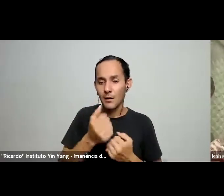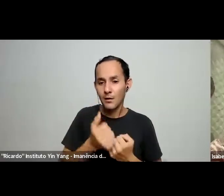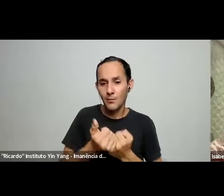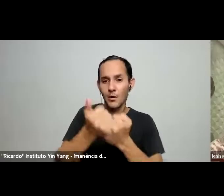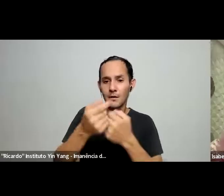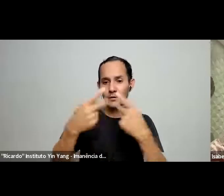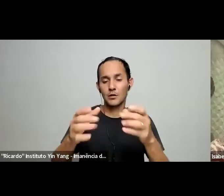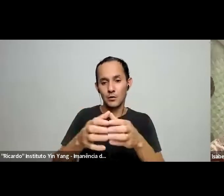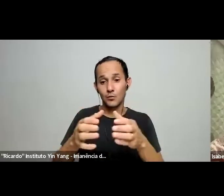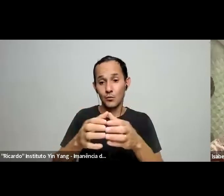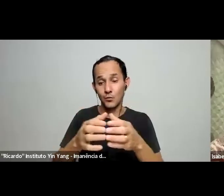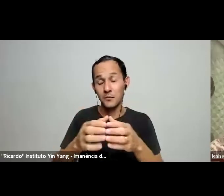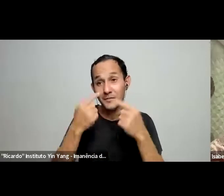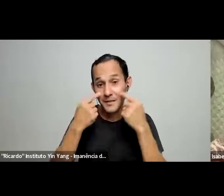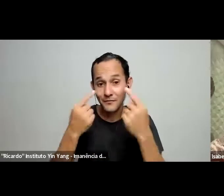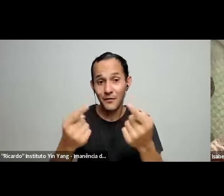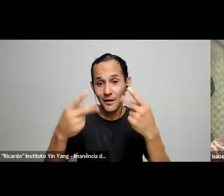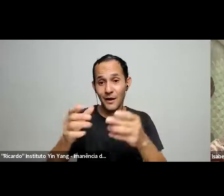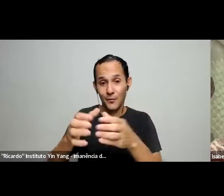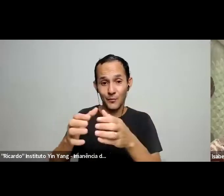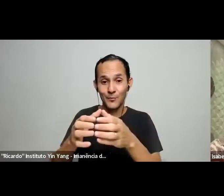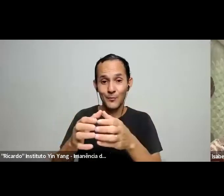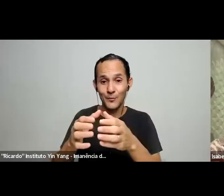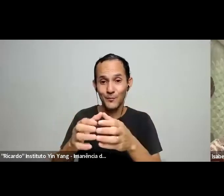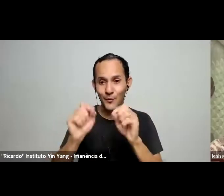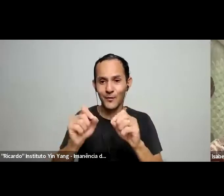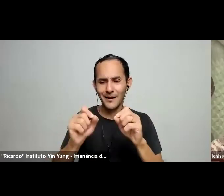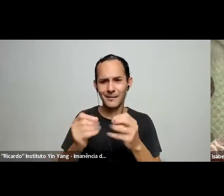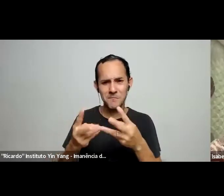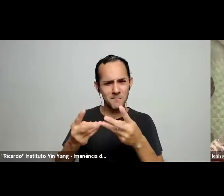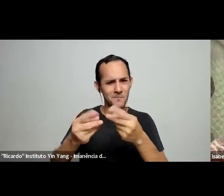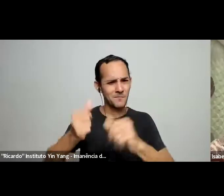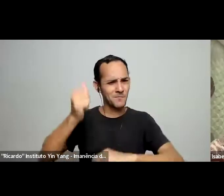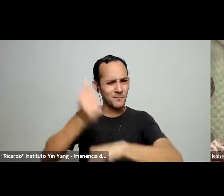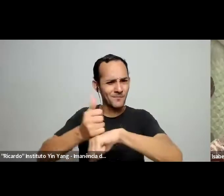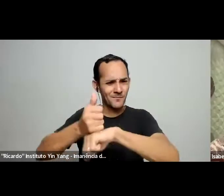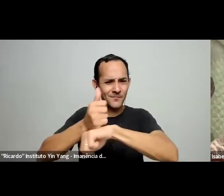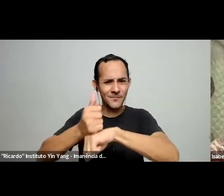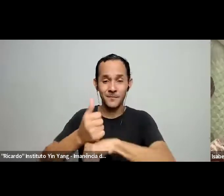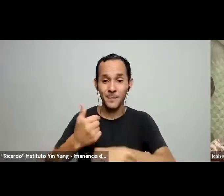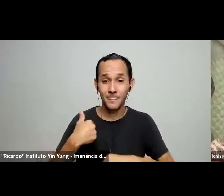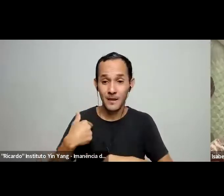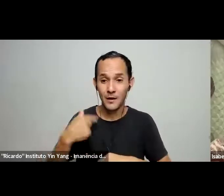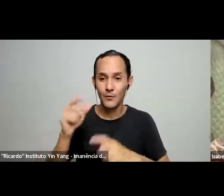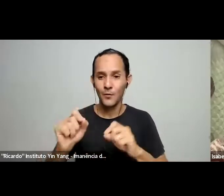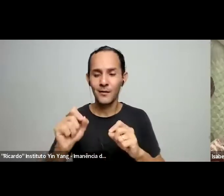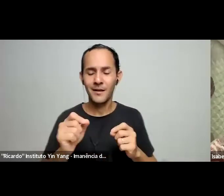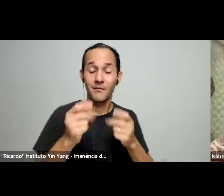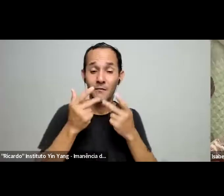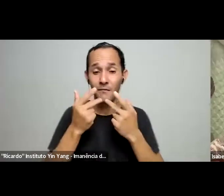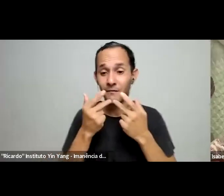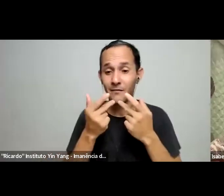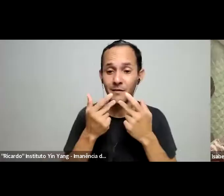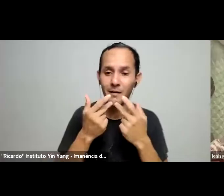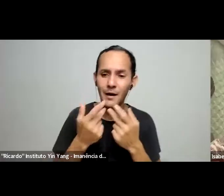como vocês viram, é um grupo de alta qualidade. Eu faço minhas todas as